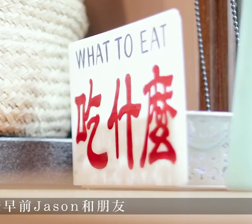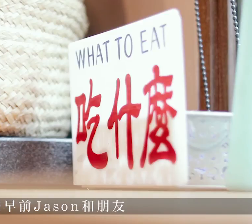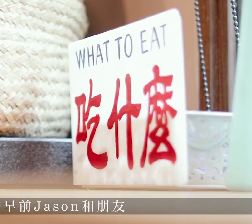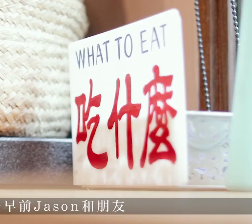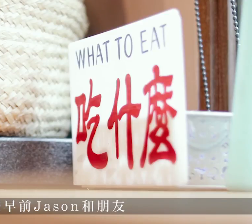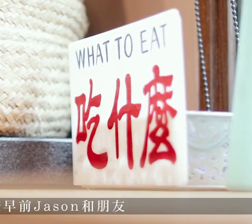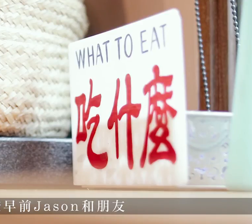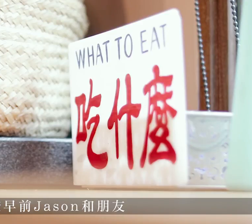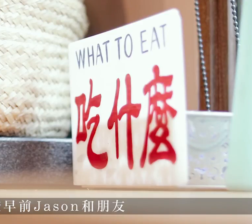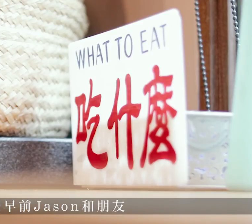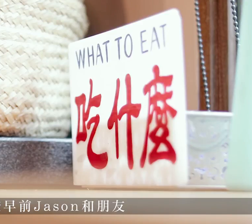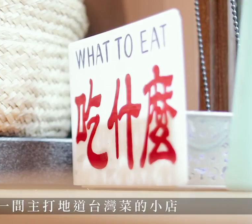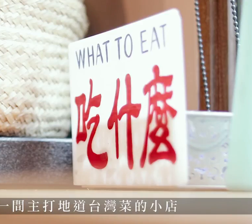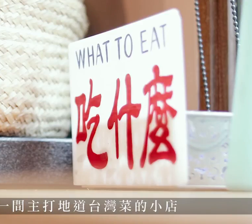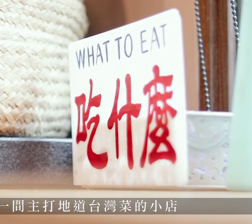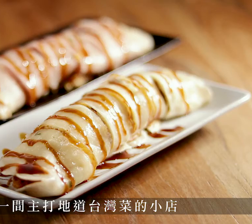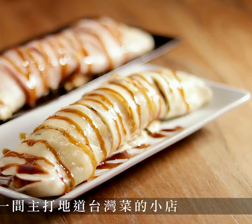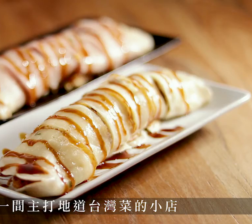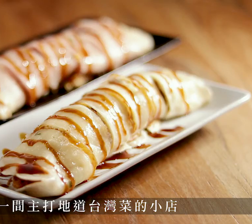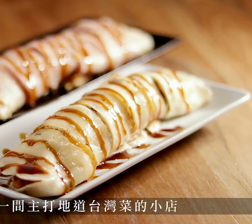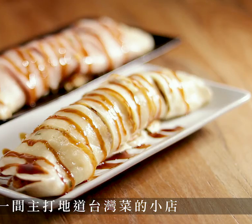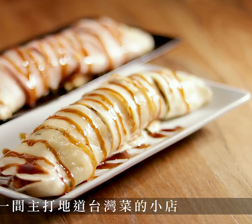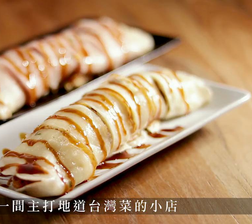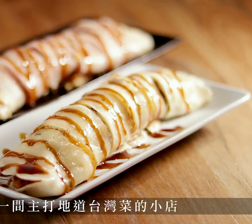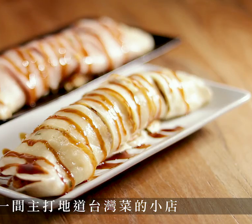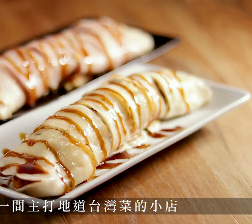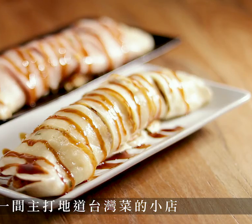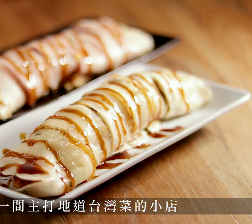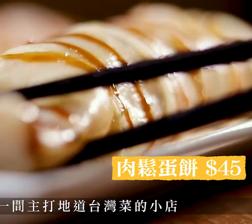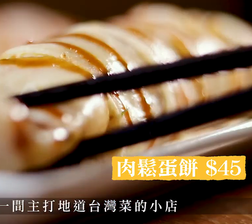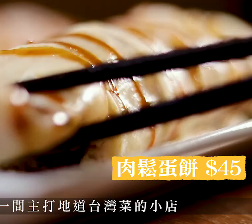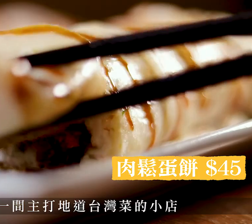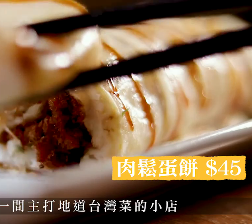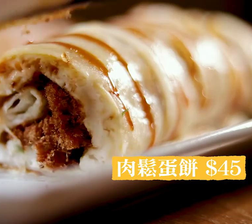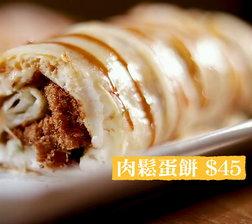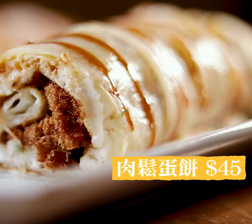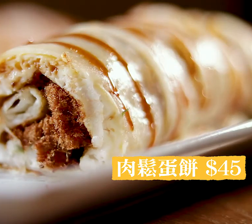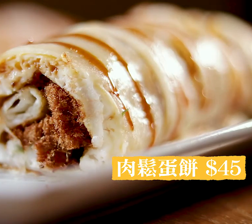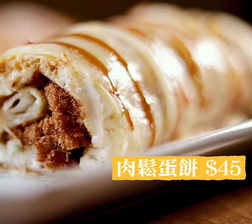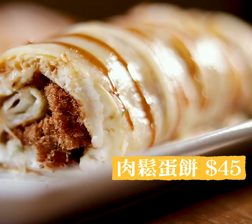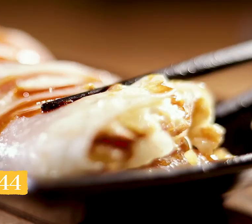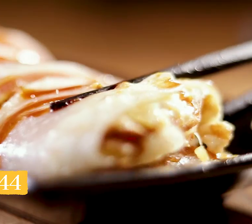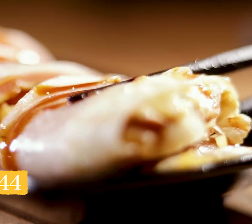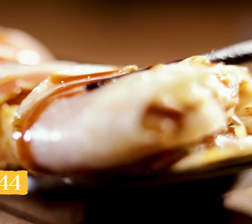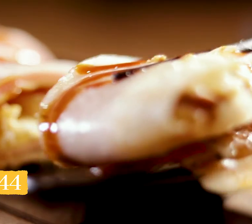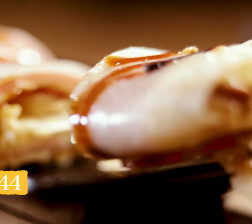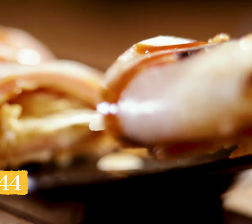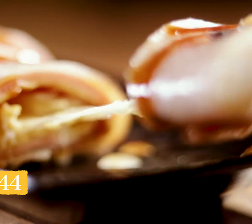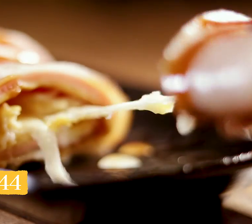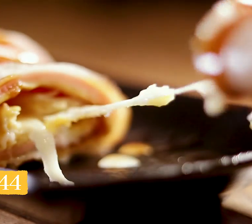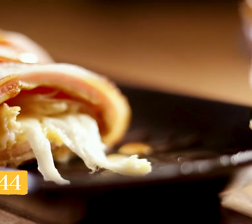喺較早前 ，Jason 同埋朋友都曾經幫襯過呢間主打地道台灣菜嘅小店。